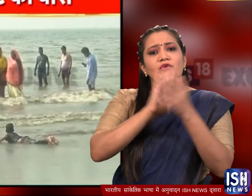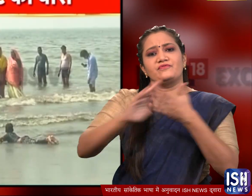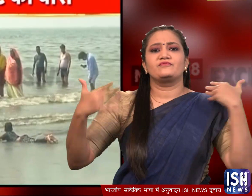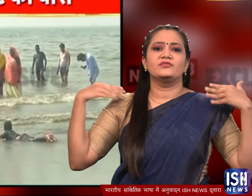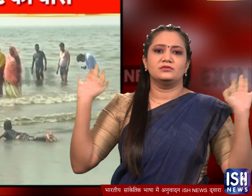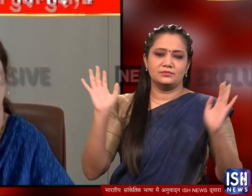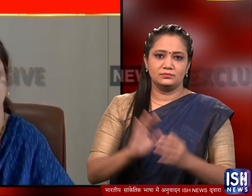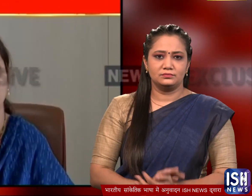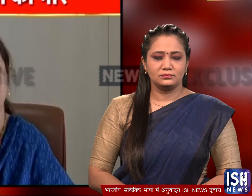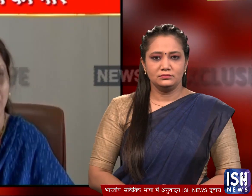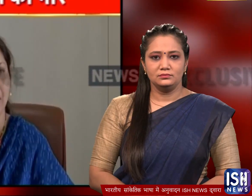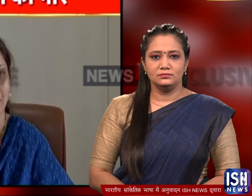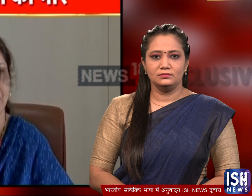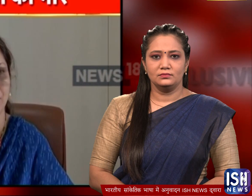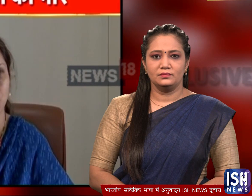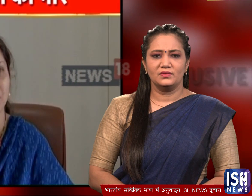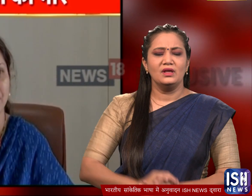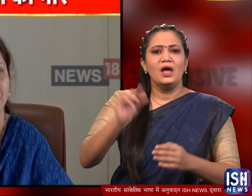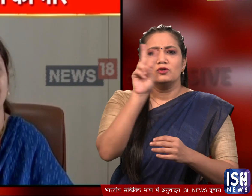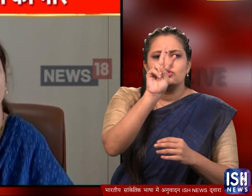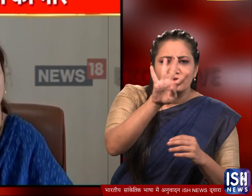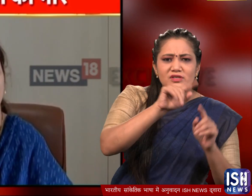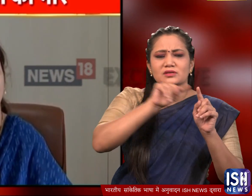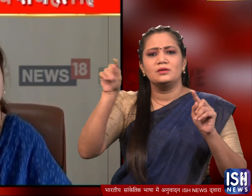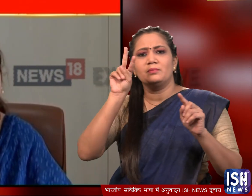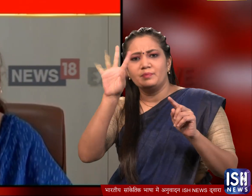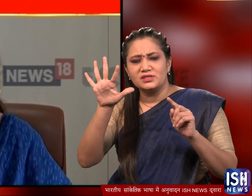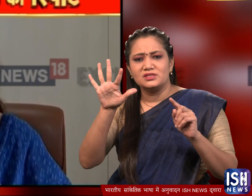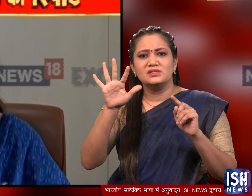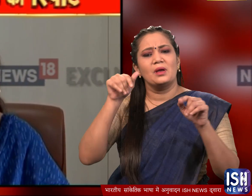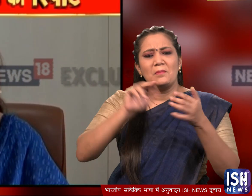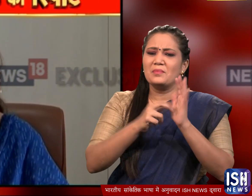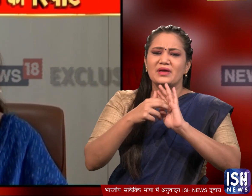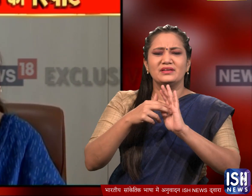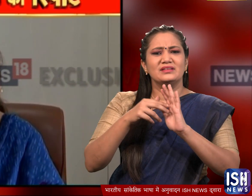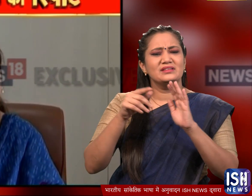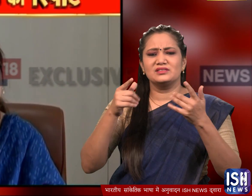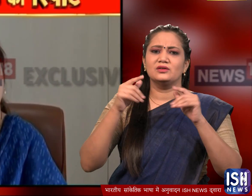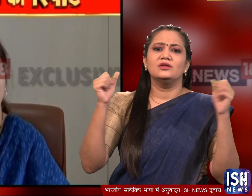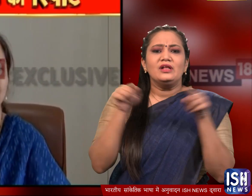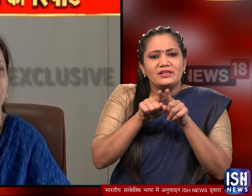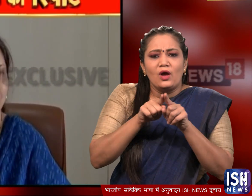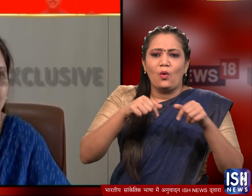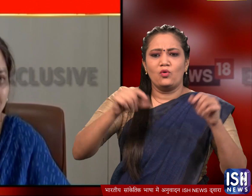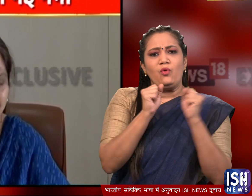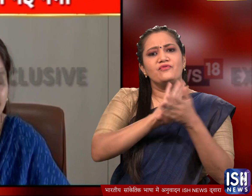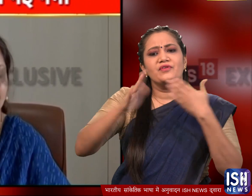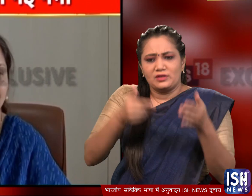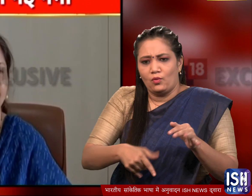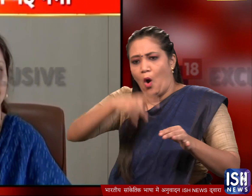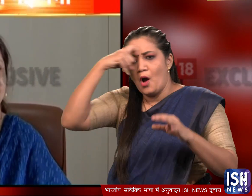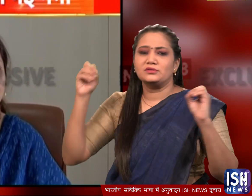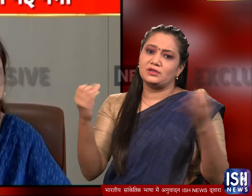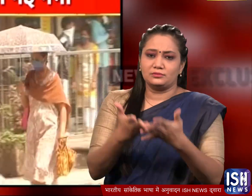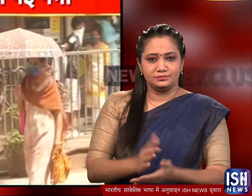कर दिया। आ रहा है 24-25, इसका मतलब है कि हम लोग ठंडी खत्म होके हम लोग ग्रीष्म ऋतु की तरफ जा